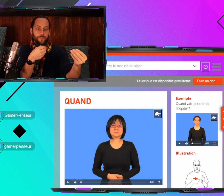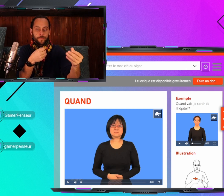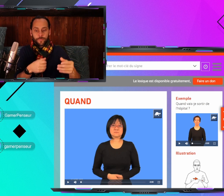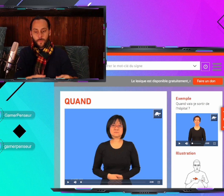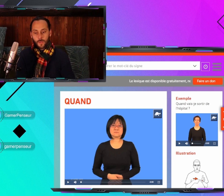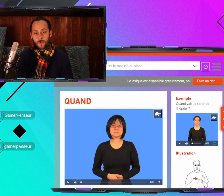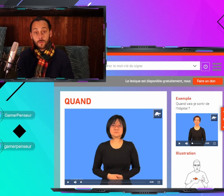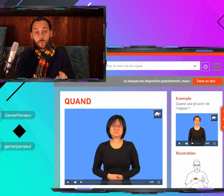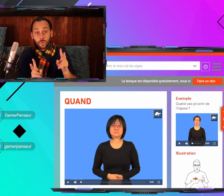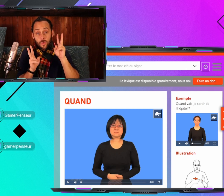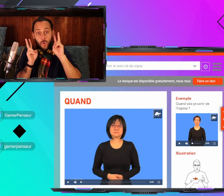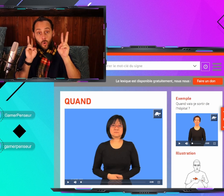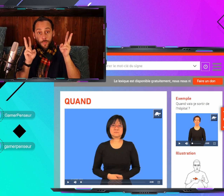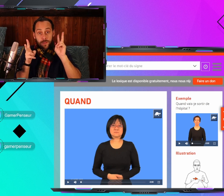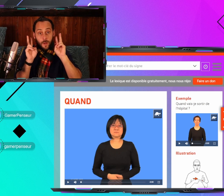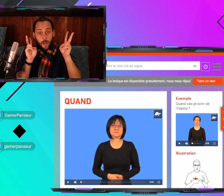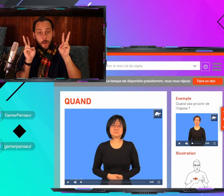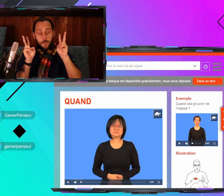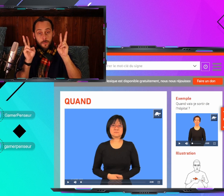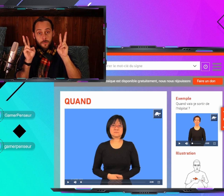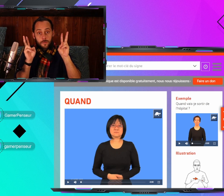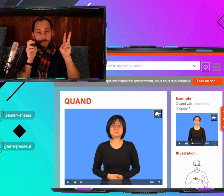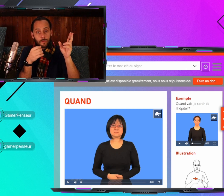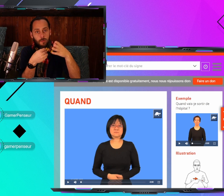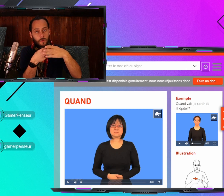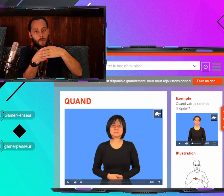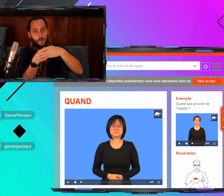Sortir. Donc, hôpital.